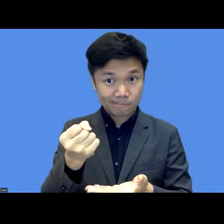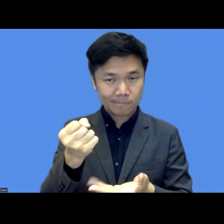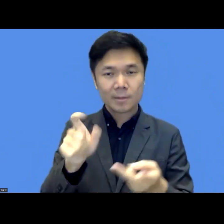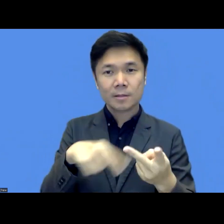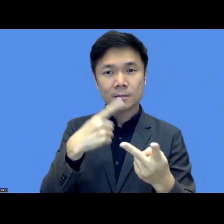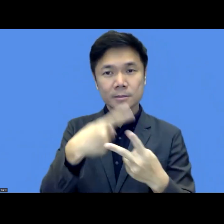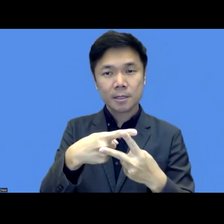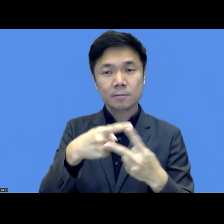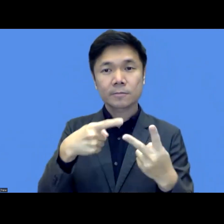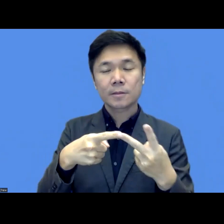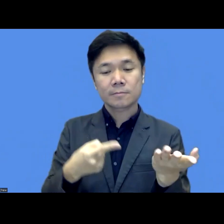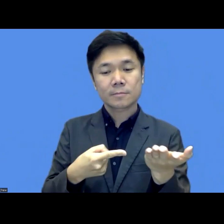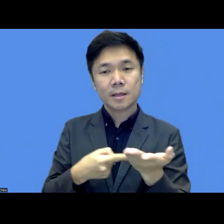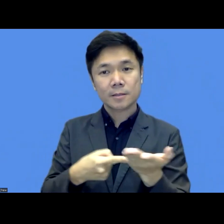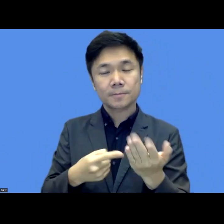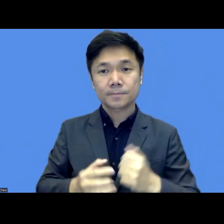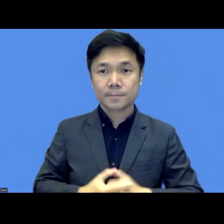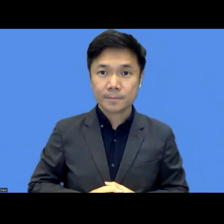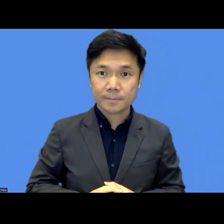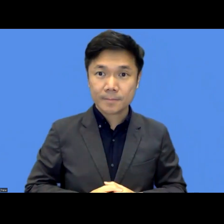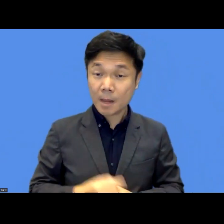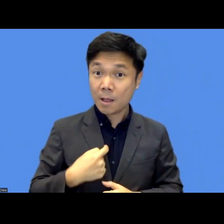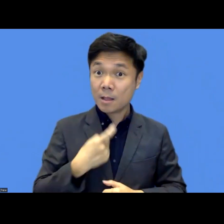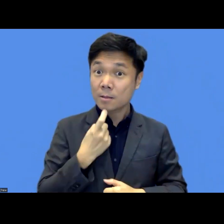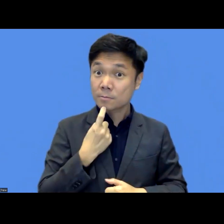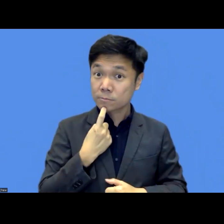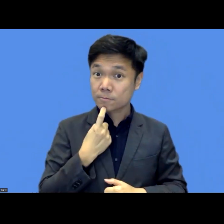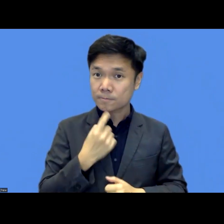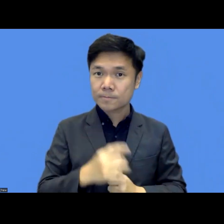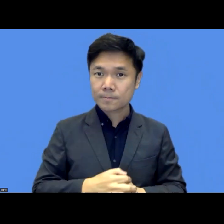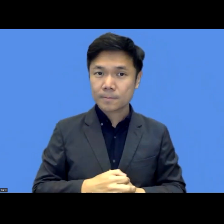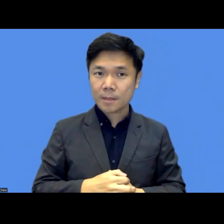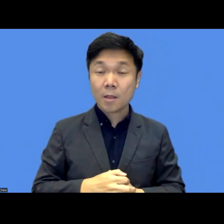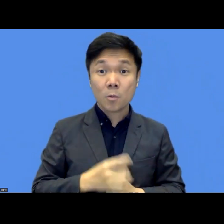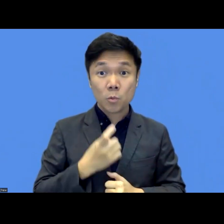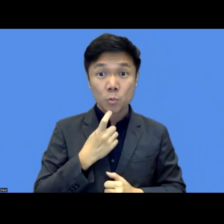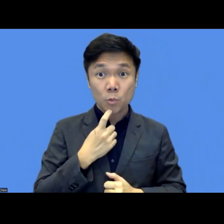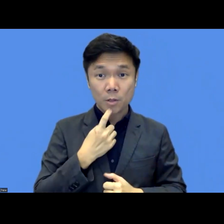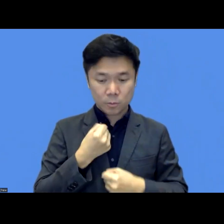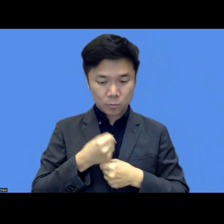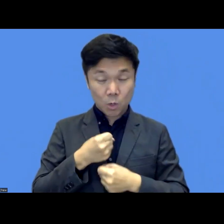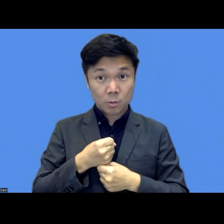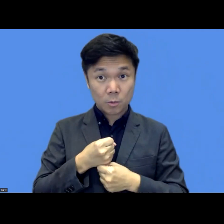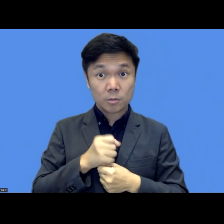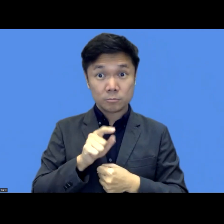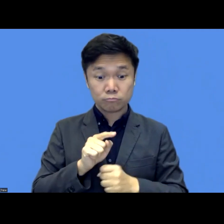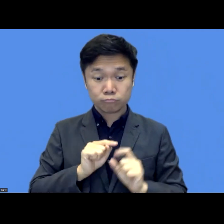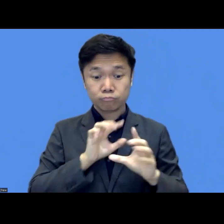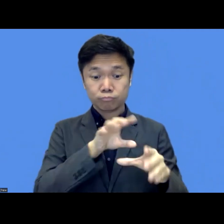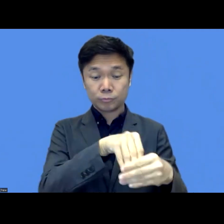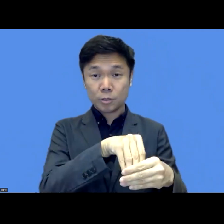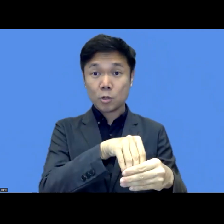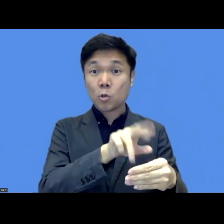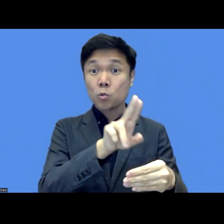apoyo técnico y esencial. En Finlandia, a través del gobierno, tenemos muchísimas posiciones de